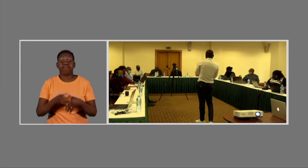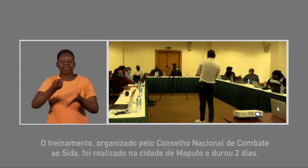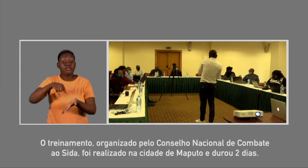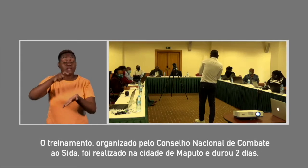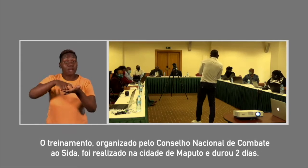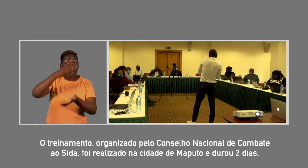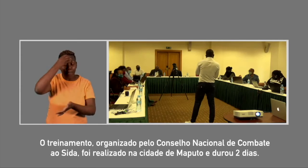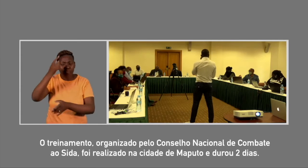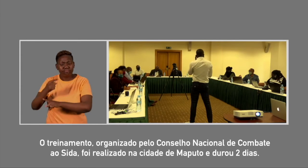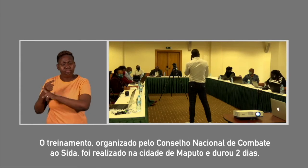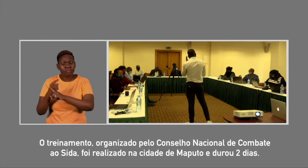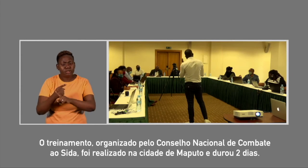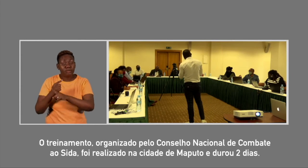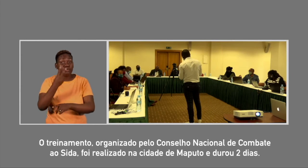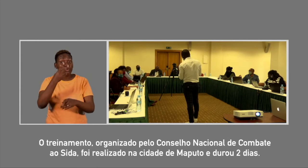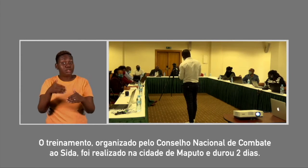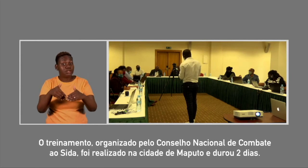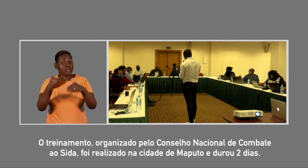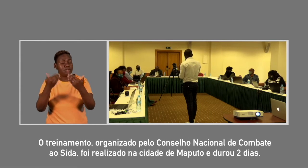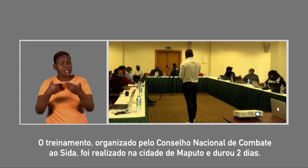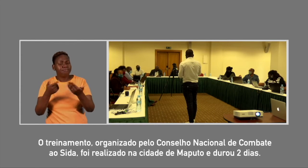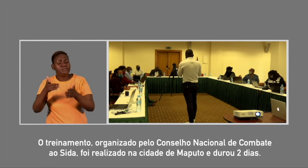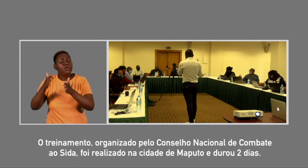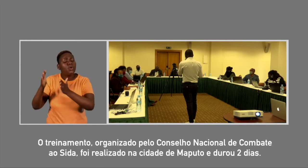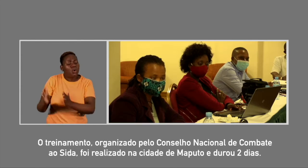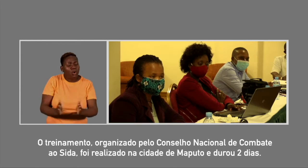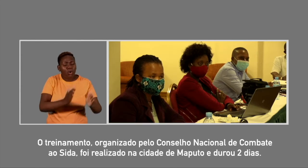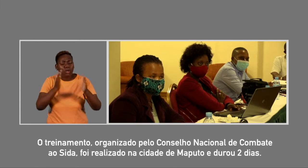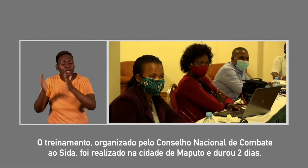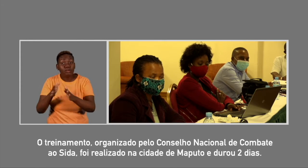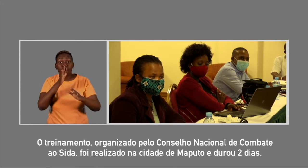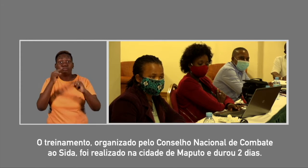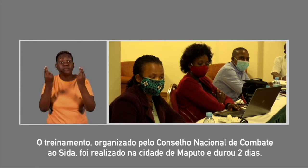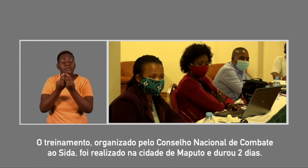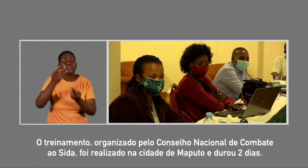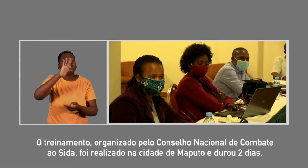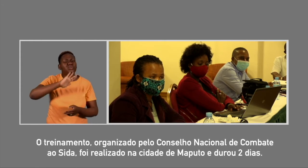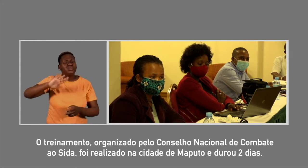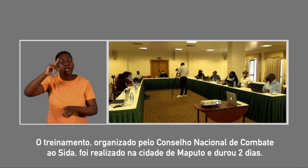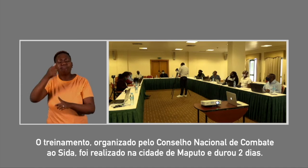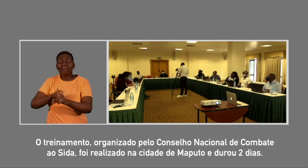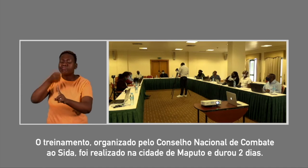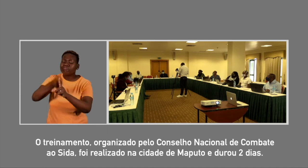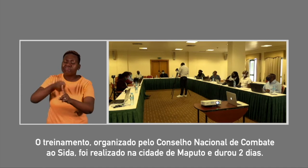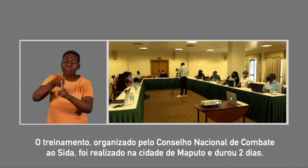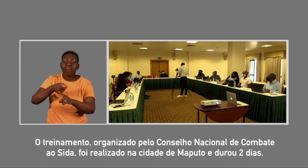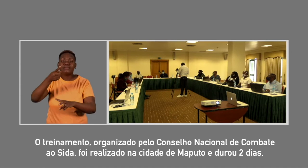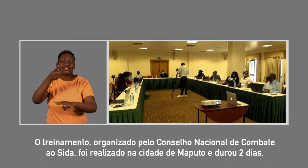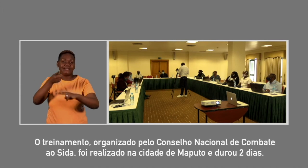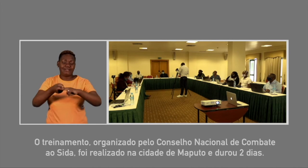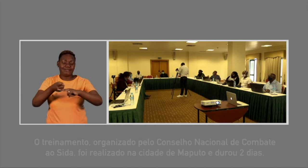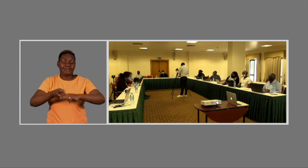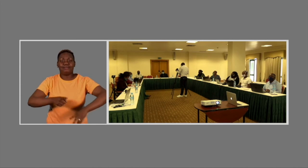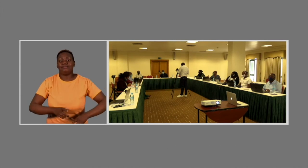O treinamento organizado pelo Conselho Nacional de Combate ao SIDA foi realizado na cidade de Maputo e durou